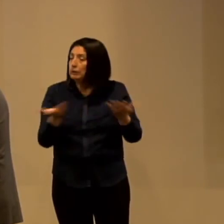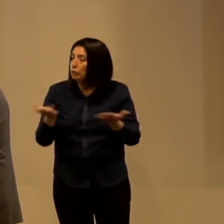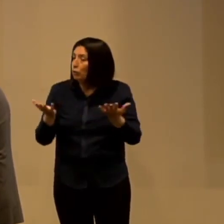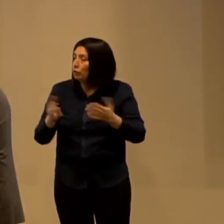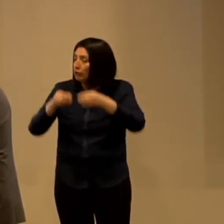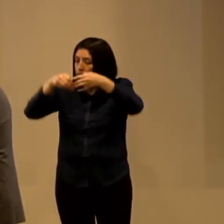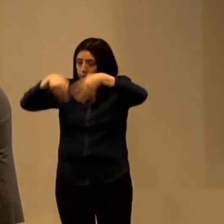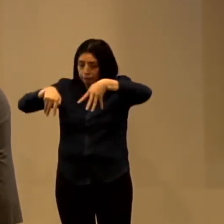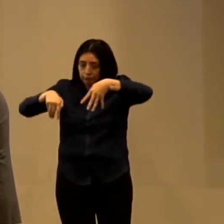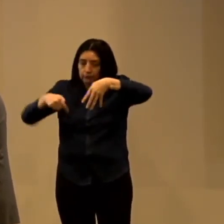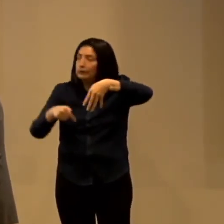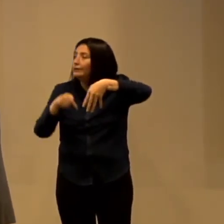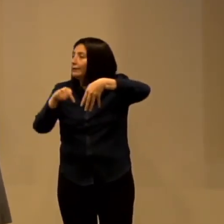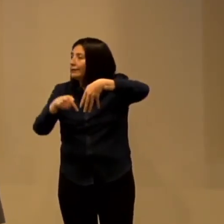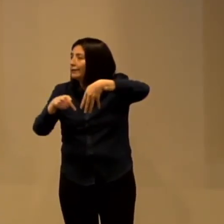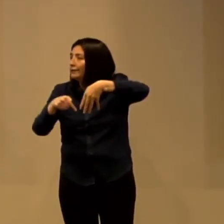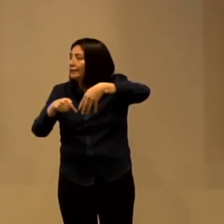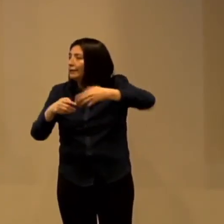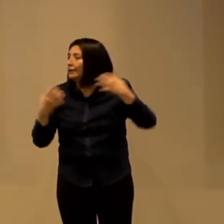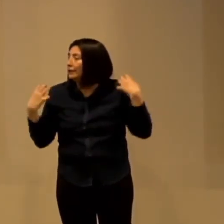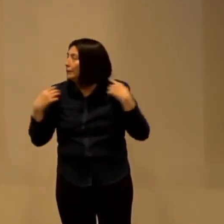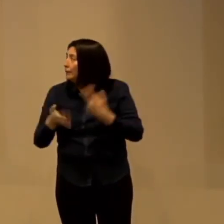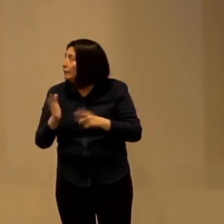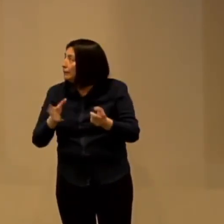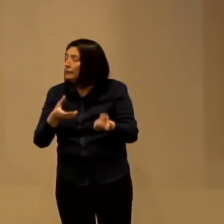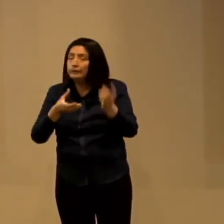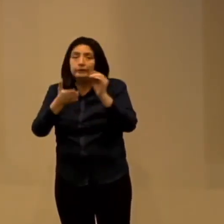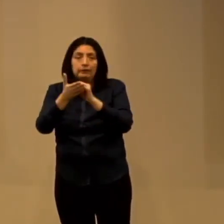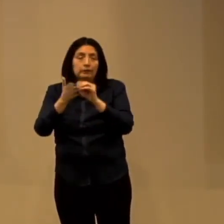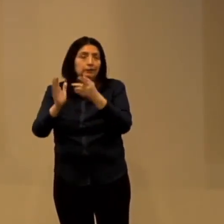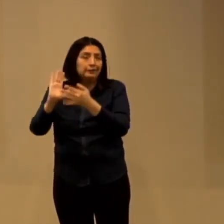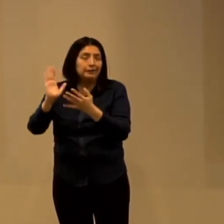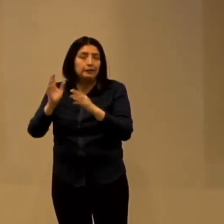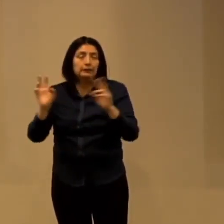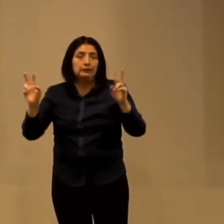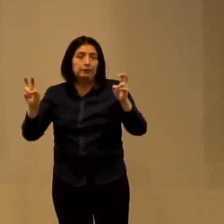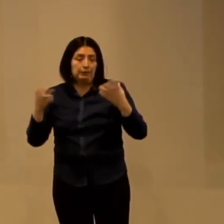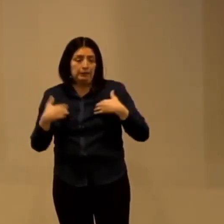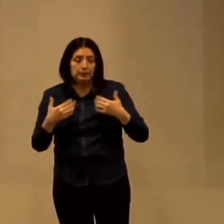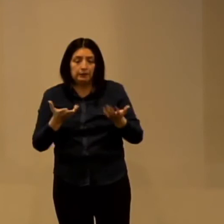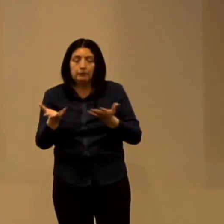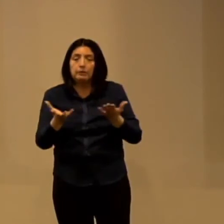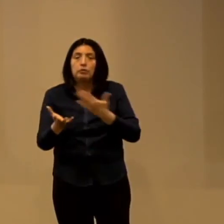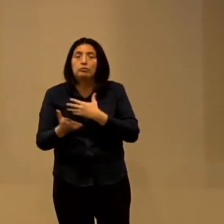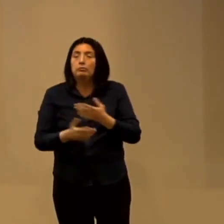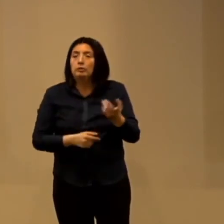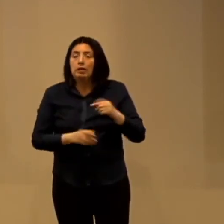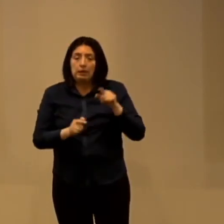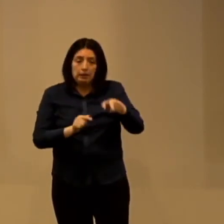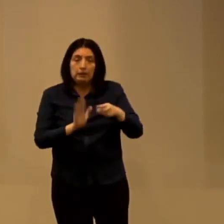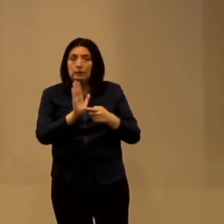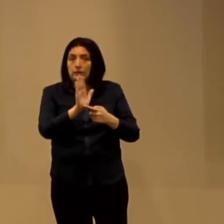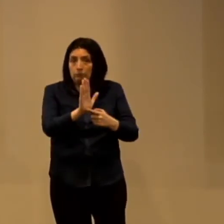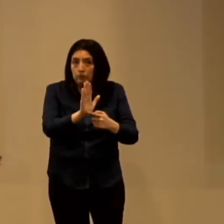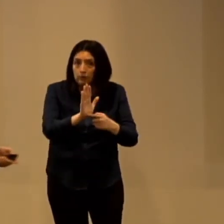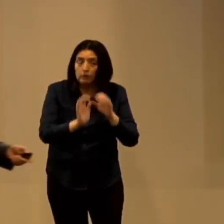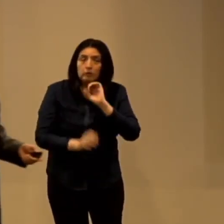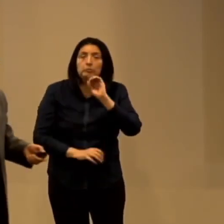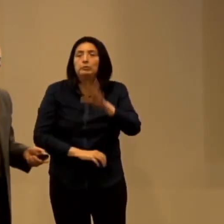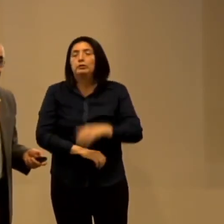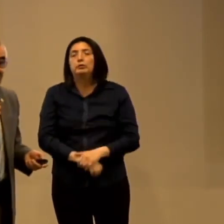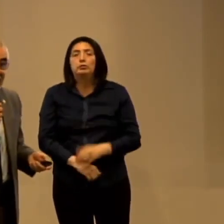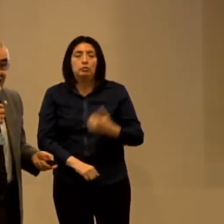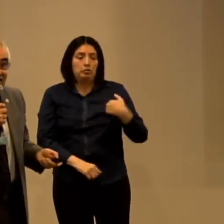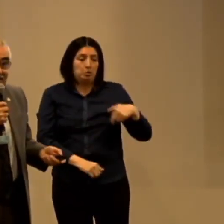Dirección General de Intervenciones Estratégicas en Salud Pública. Y ahí se refleja lo cierto que hemos dicho, nosotros